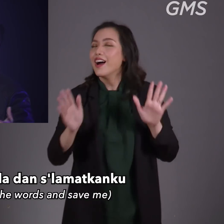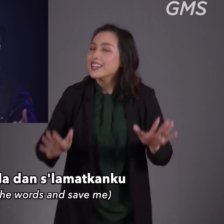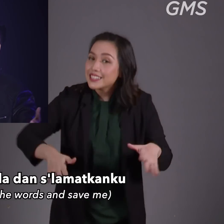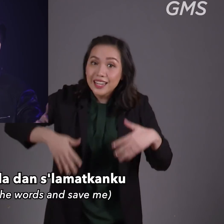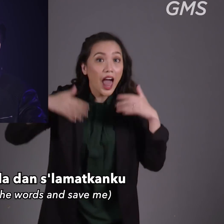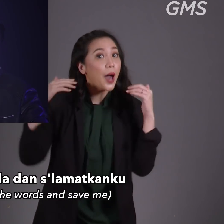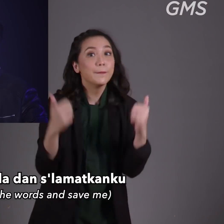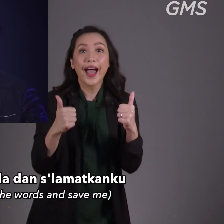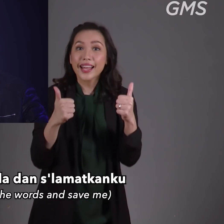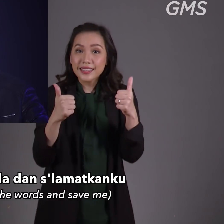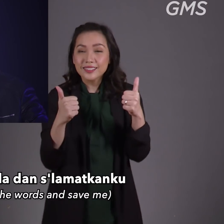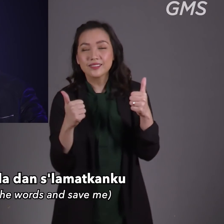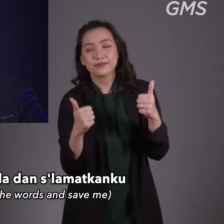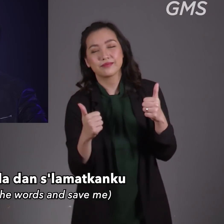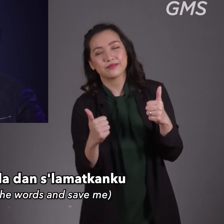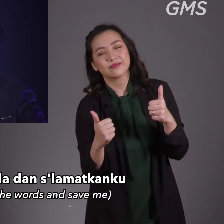dan